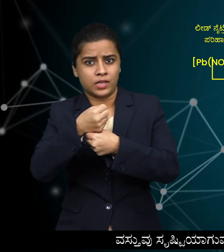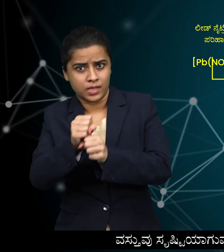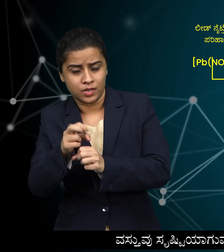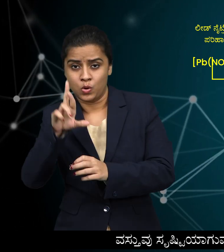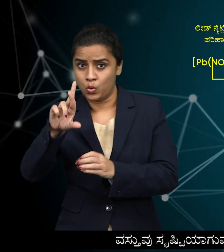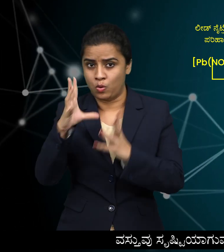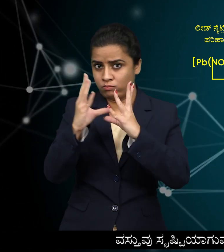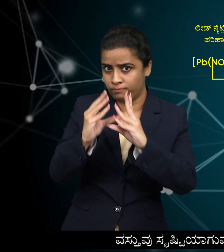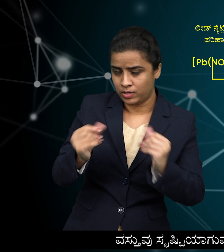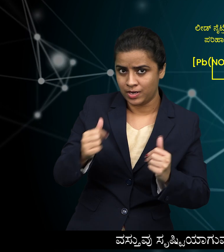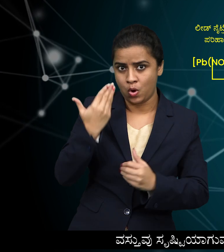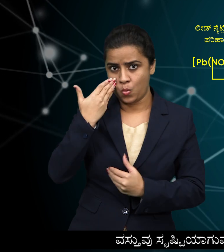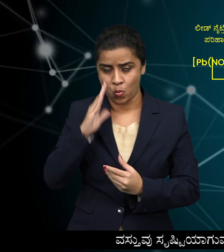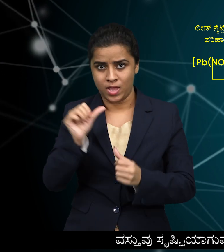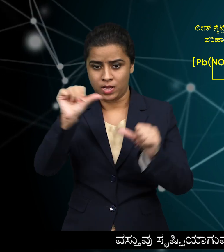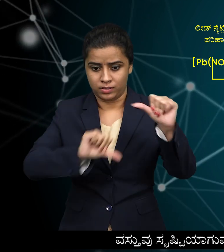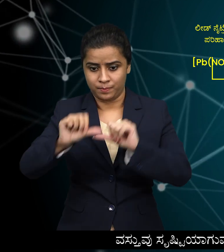ಅಥವಾ ನಾಶವಾಗುವುದಿಲ್ಲ.